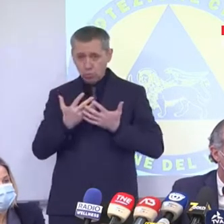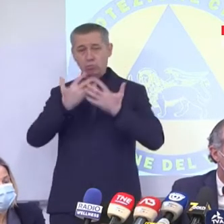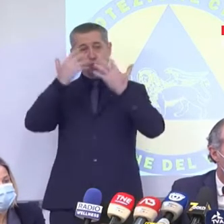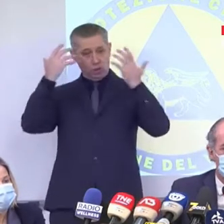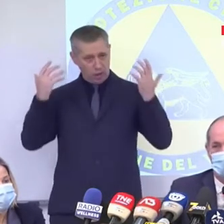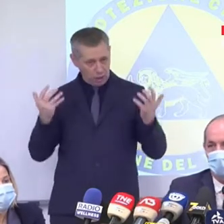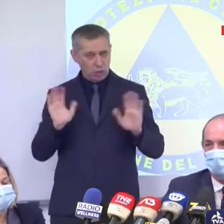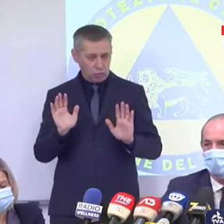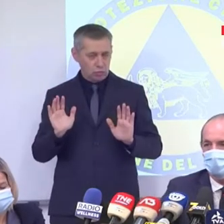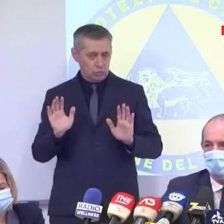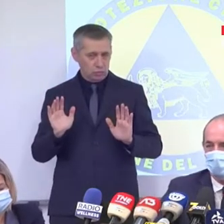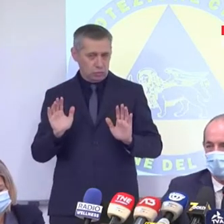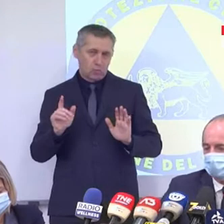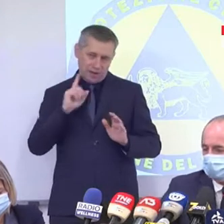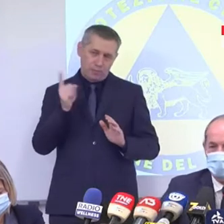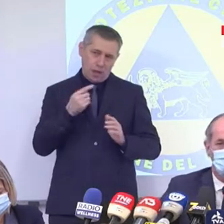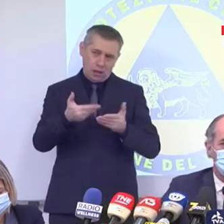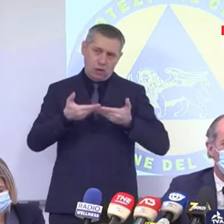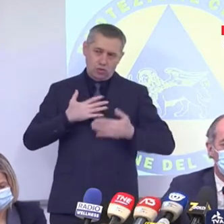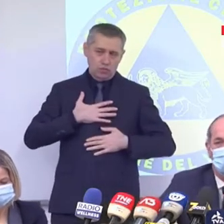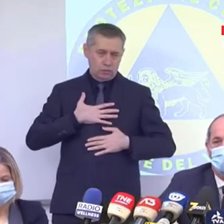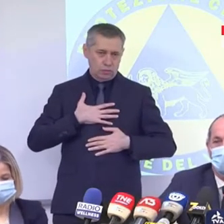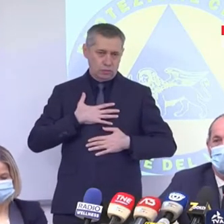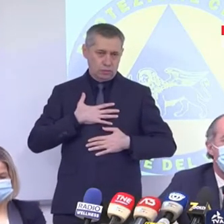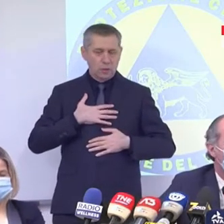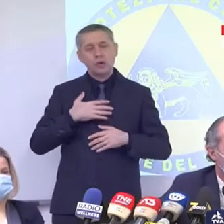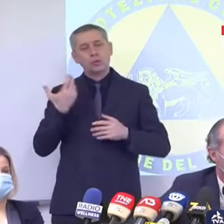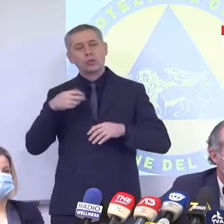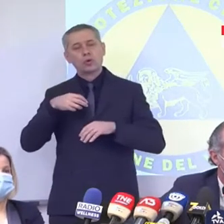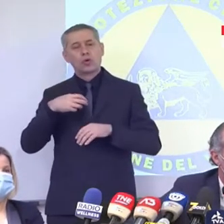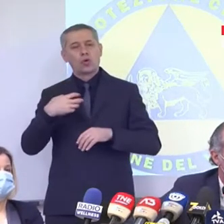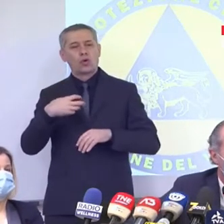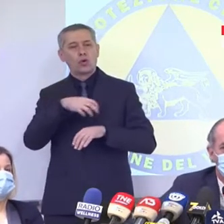mano, perché voglio anche dire, ne parlavo col commissario Figliuolo, adesso